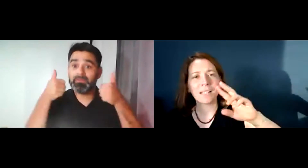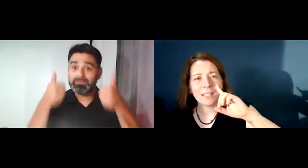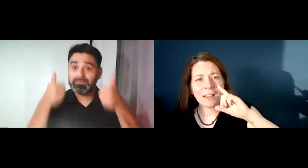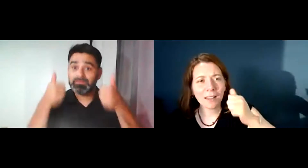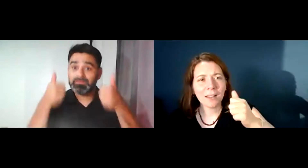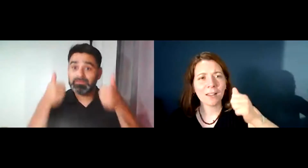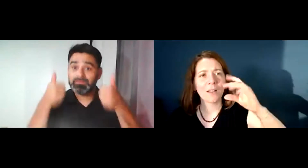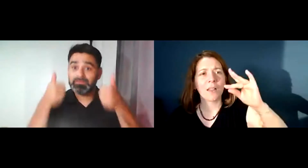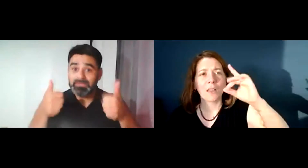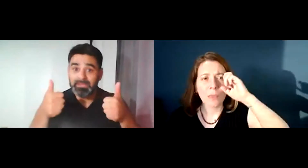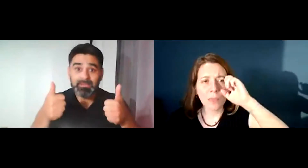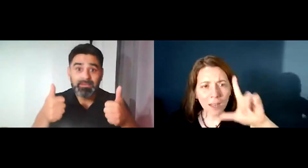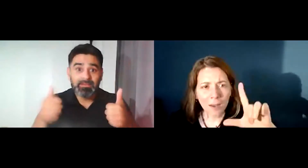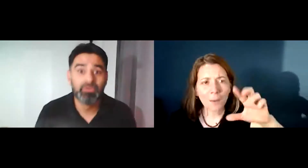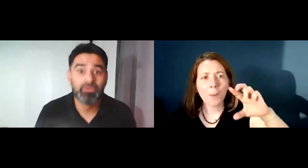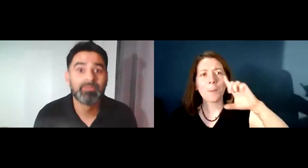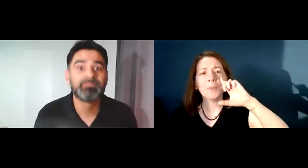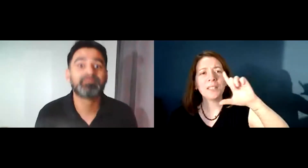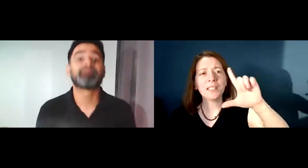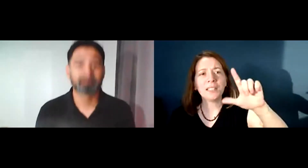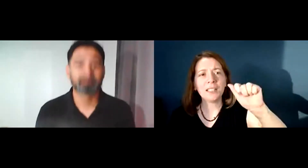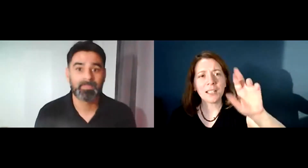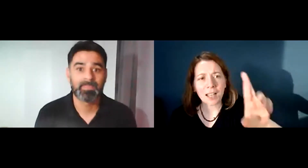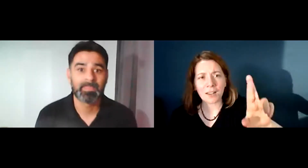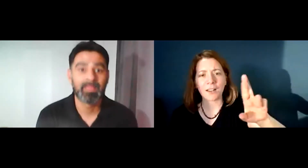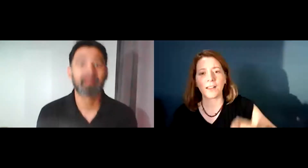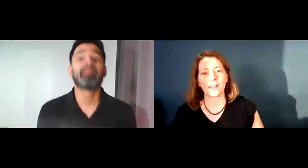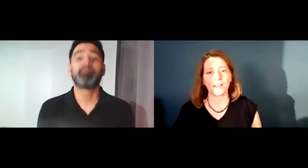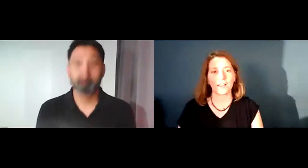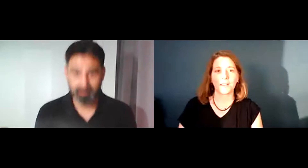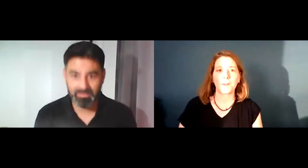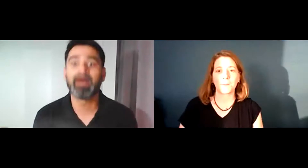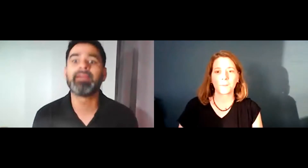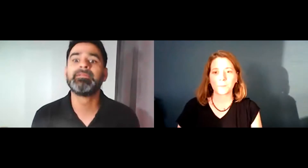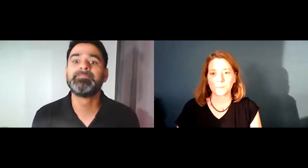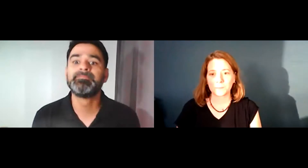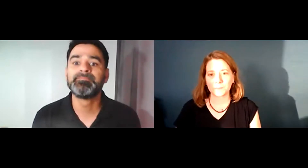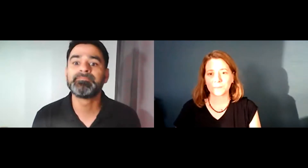María del Pilar. Rulito.